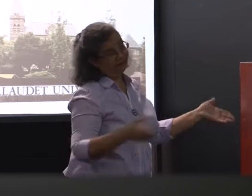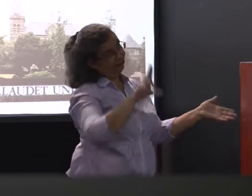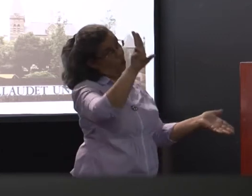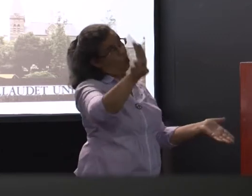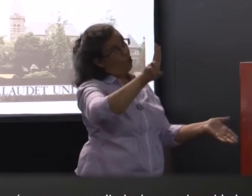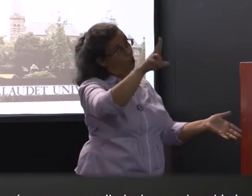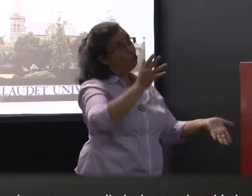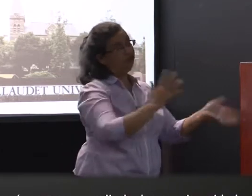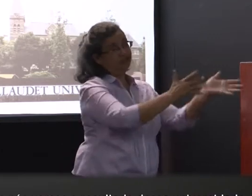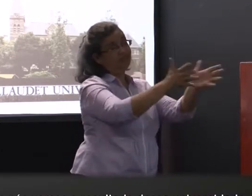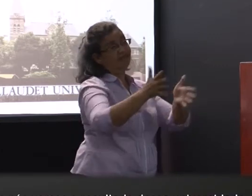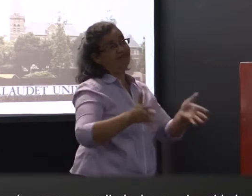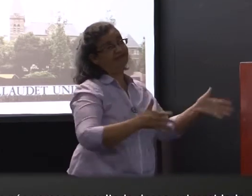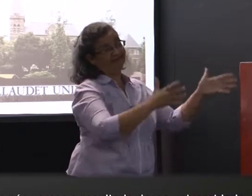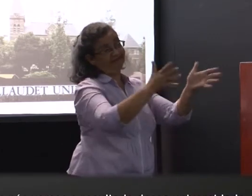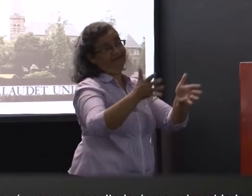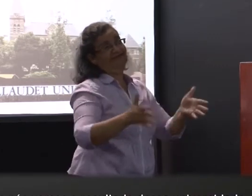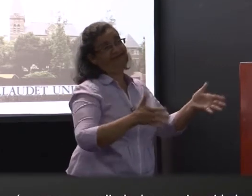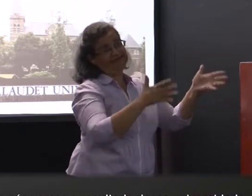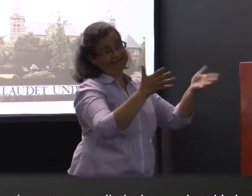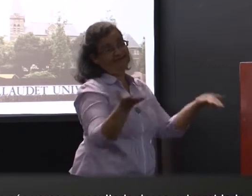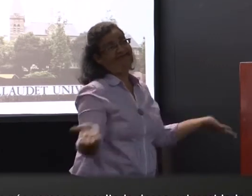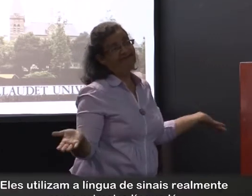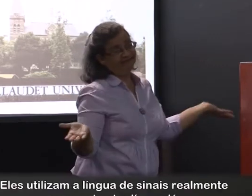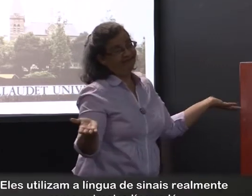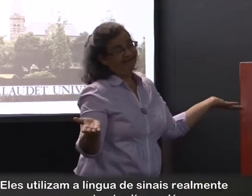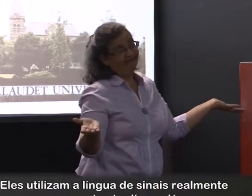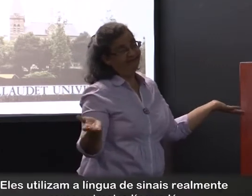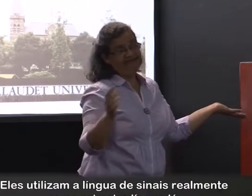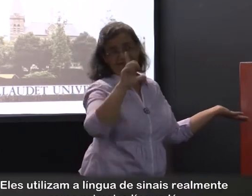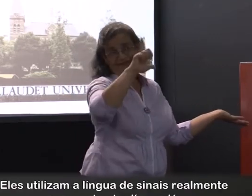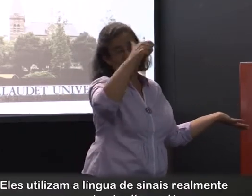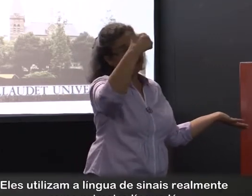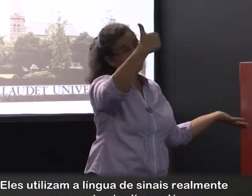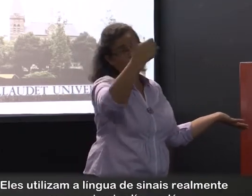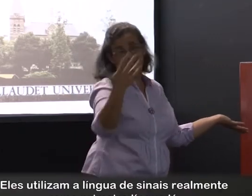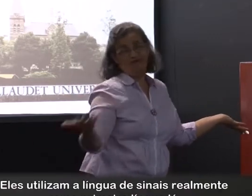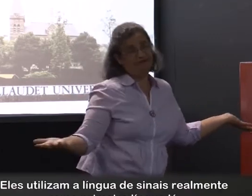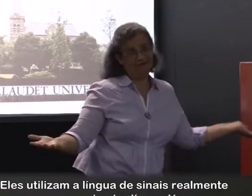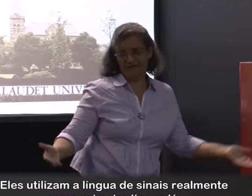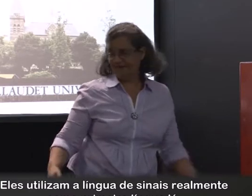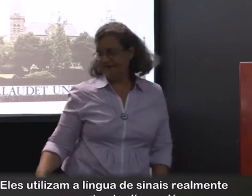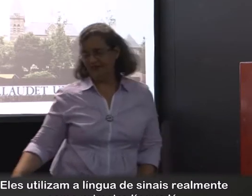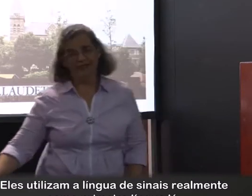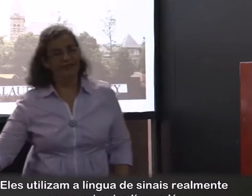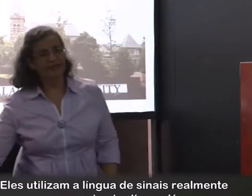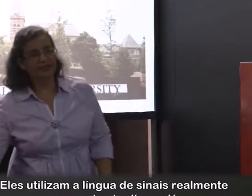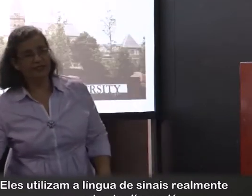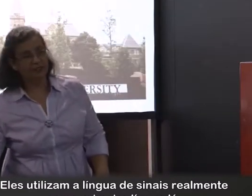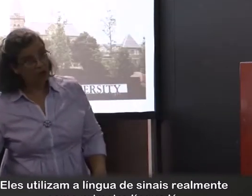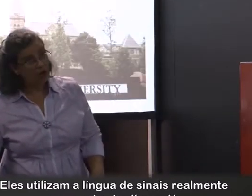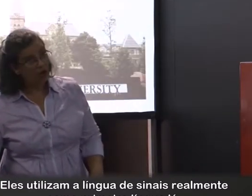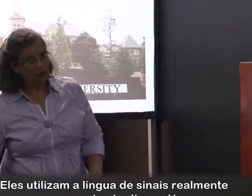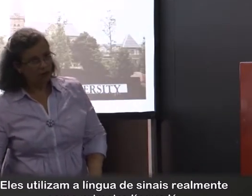aí, hoje a gente vê o resultado dessa universidade. Eles utilizam a língua de sinais como primeira língua realmente ali